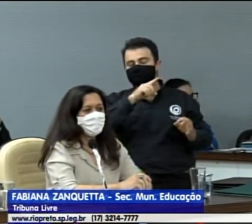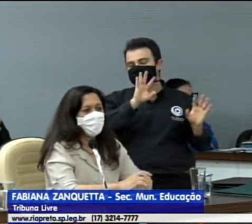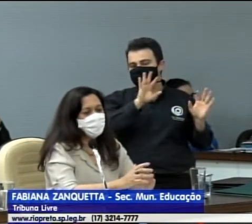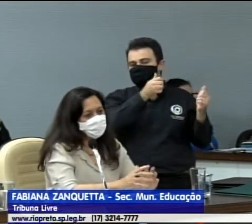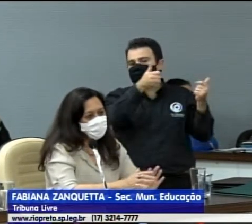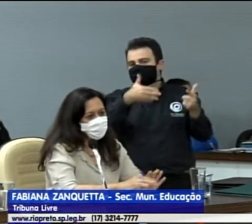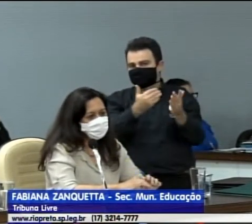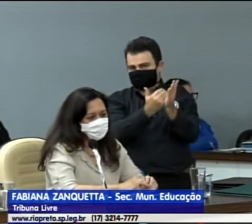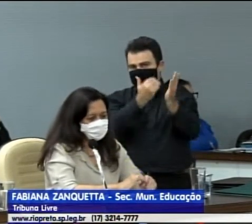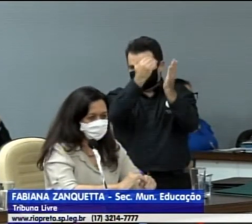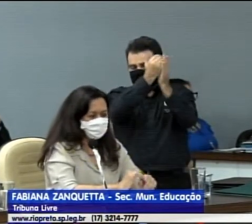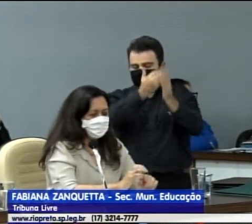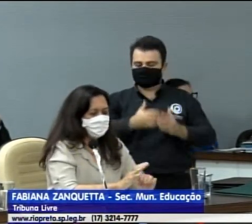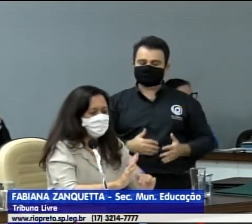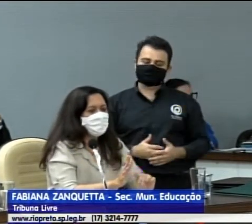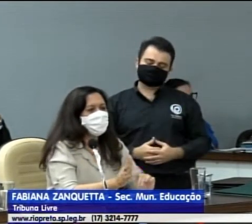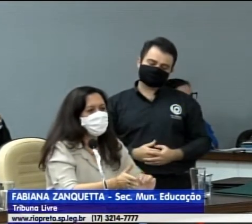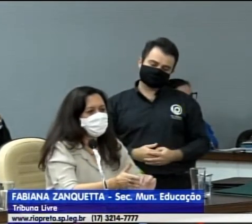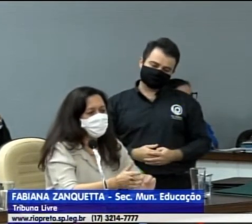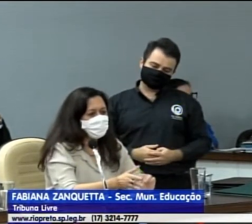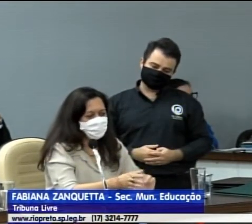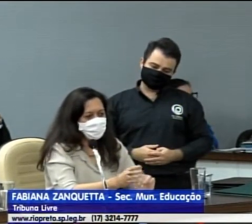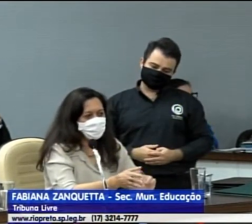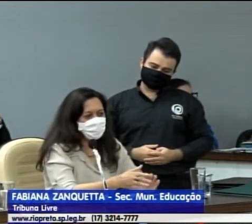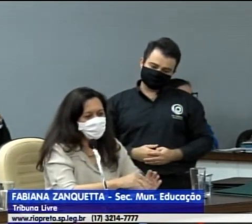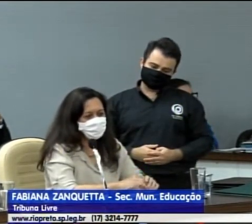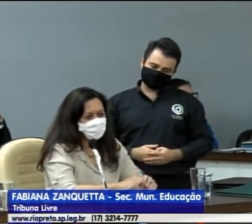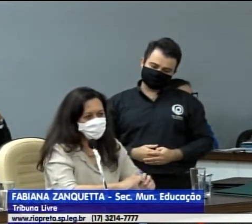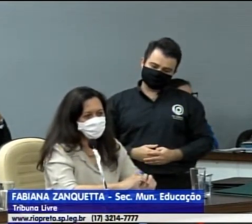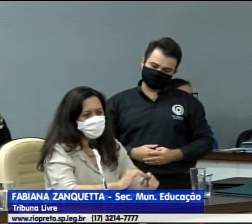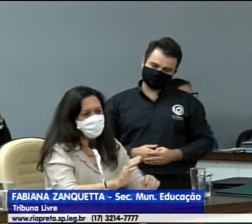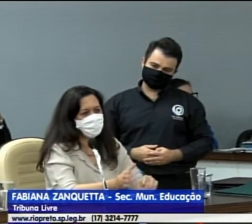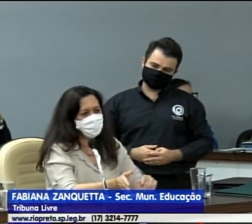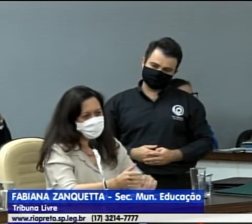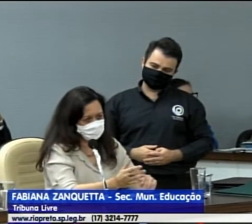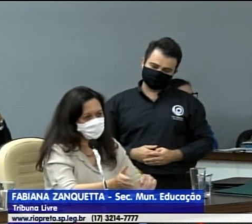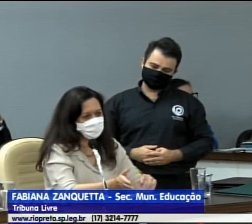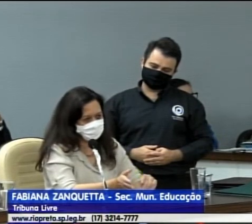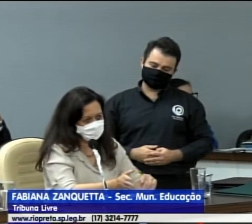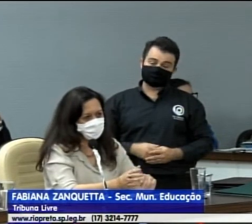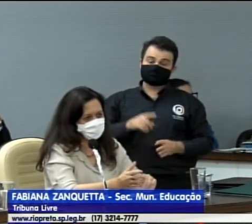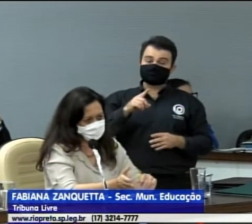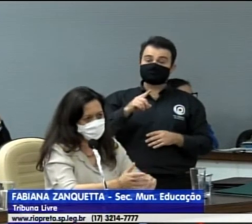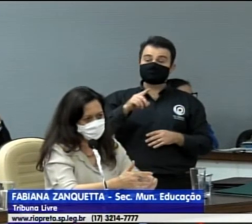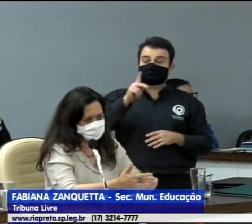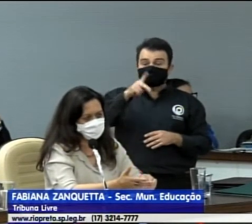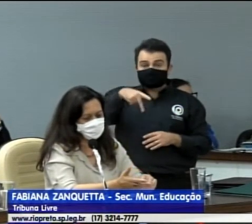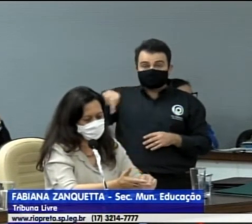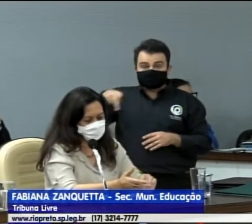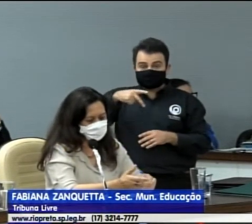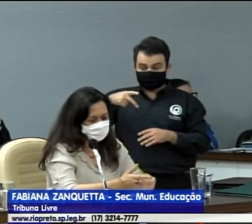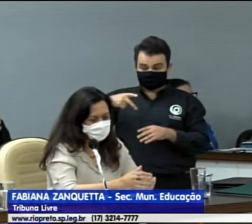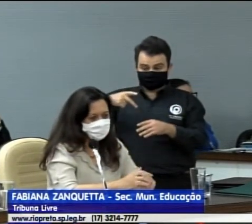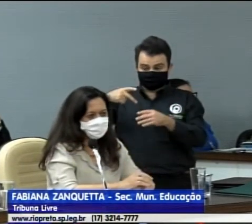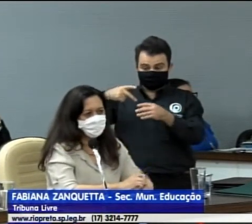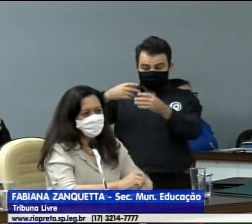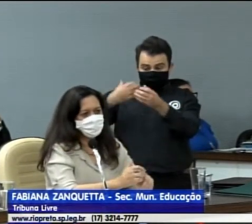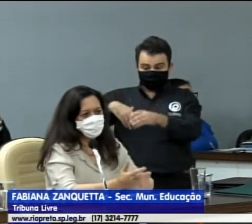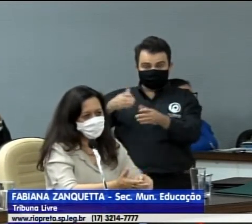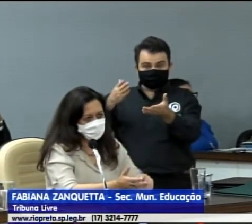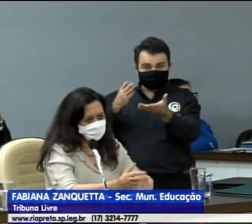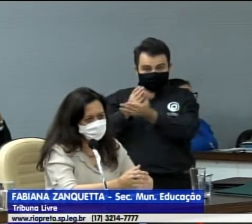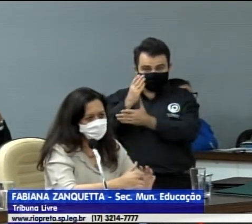que acontece? Nós fizemos todo aquele esforço para chamar os 113 concursados especialistas,